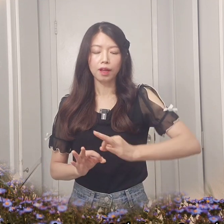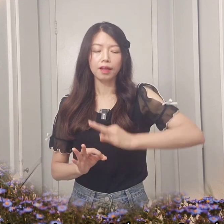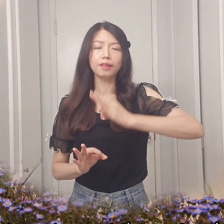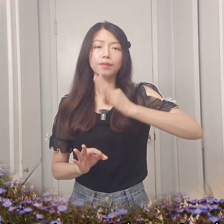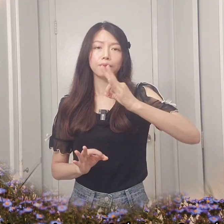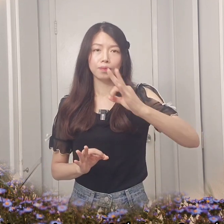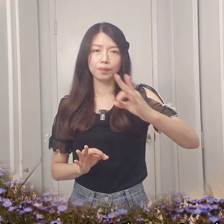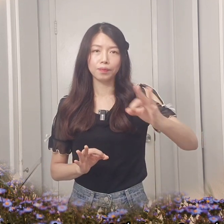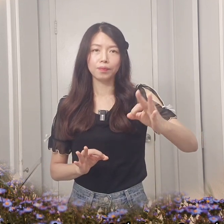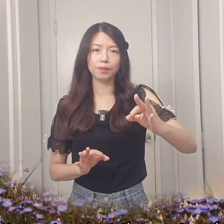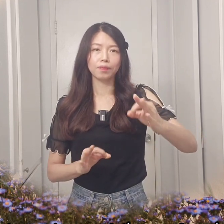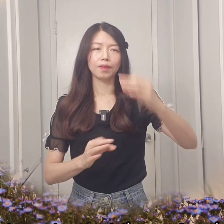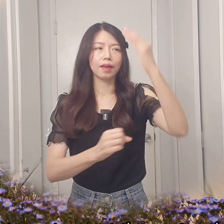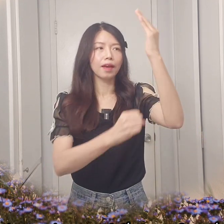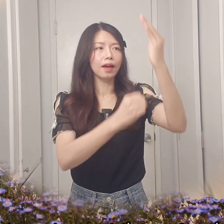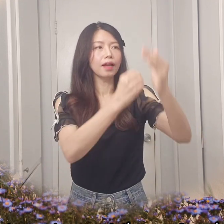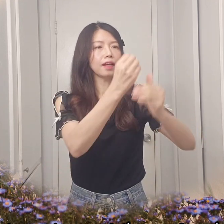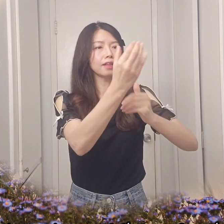영원한